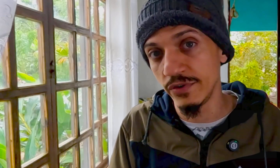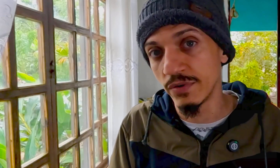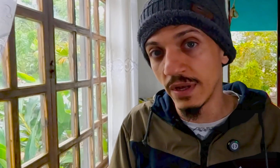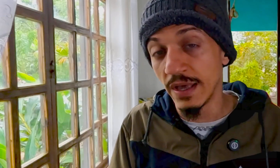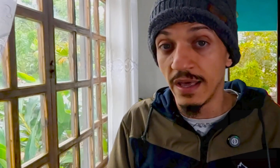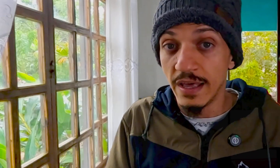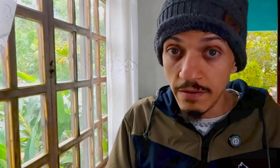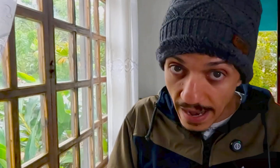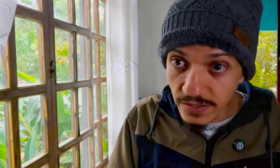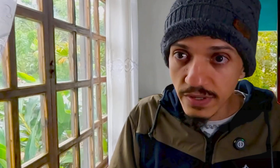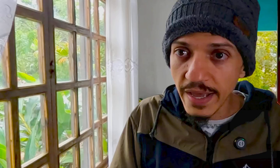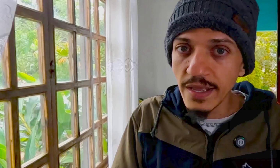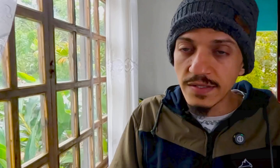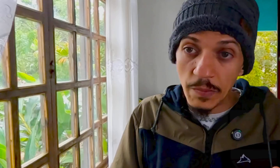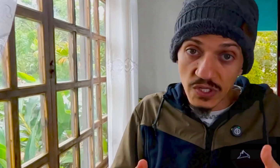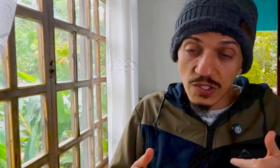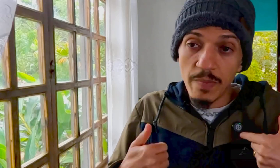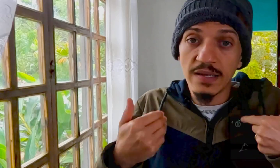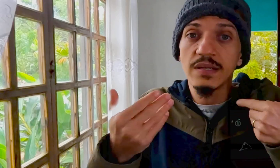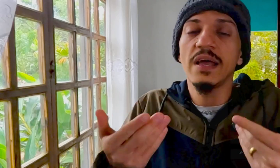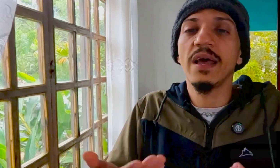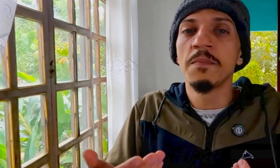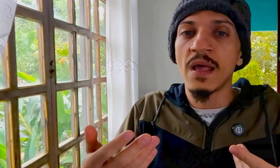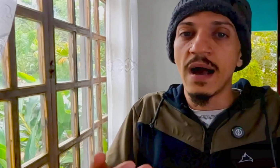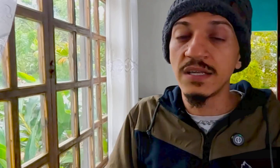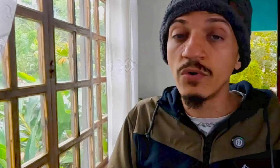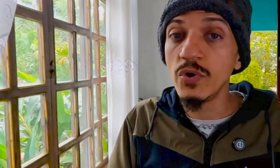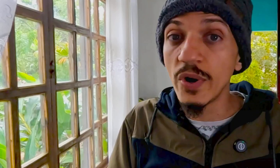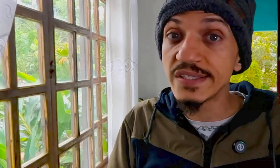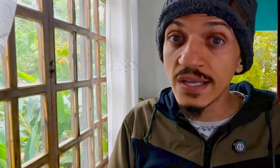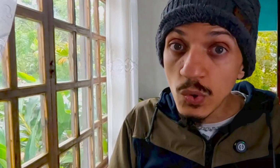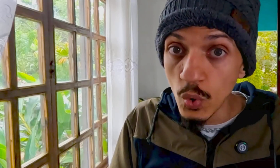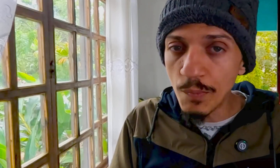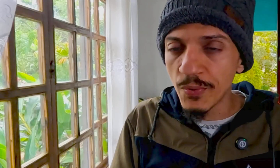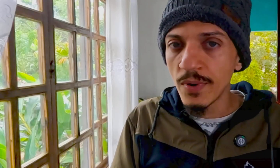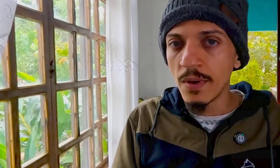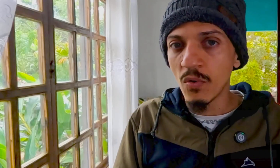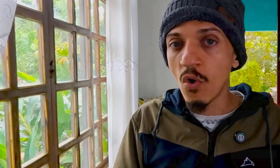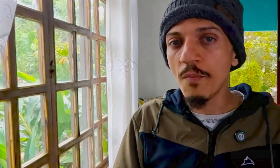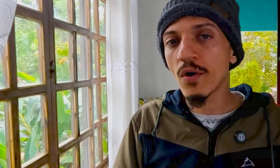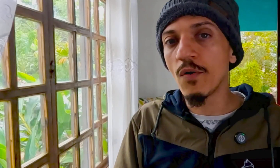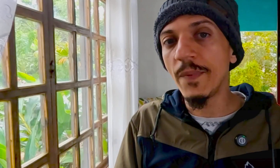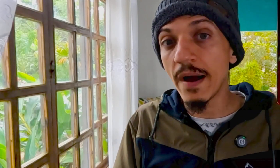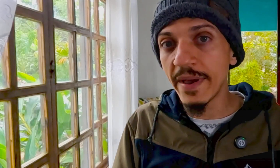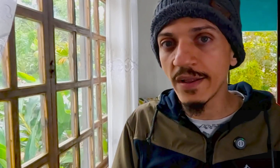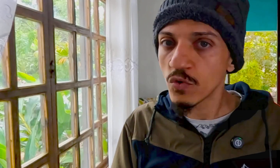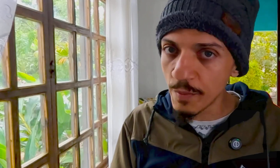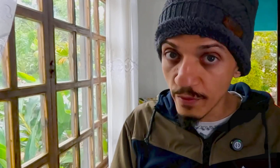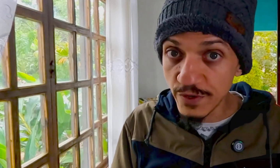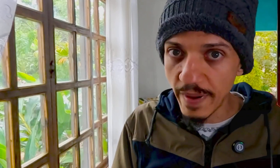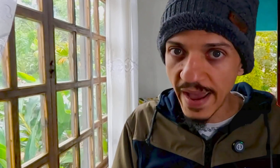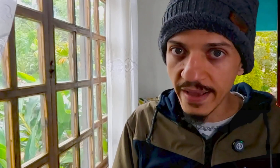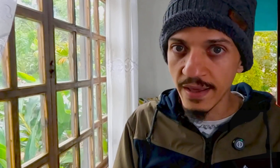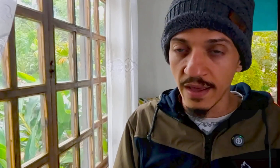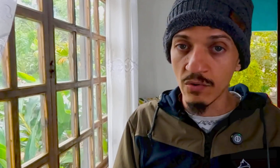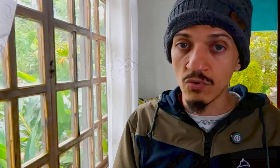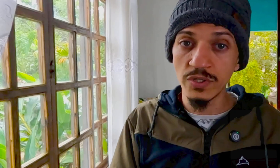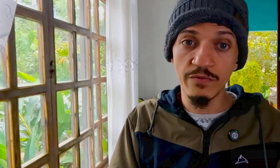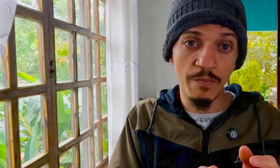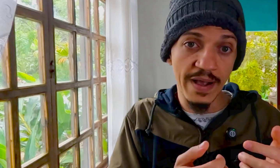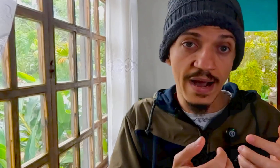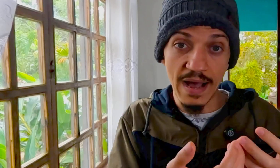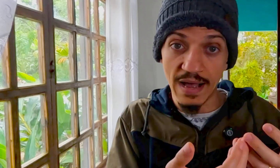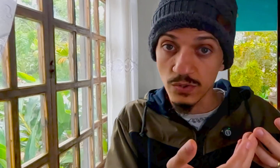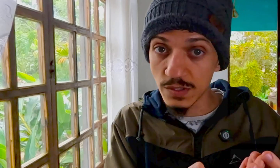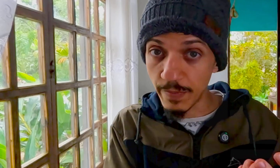em vídeo. E mais do que isso, depois a gente passa a ter as reuniões em grupo, com o meu acompanhamento, com o meu feedback, onde